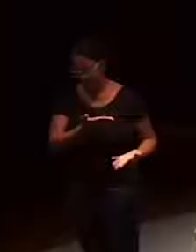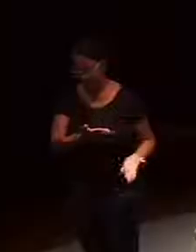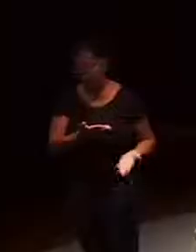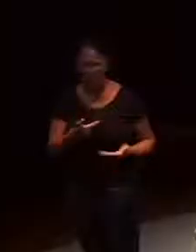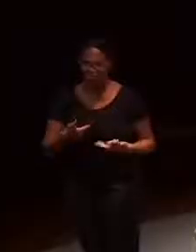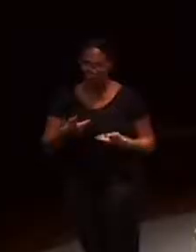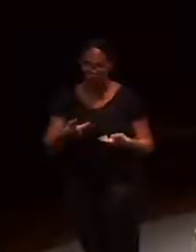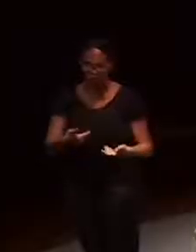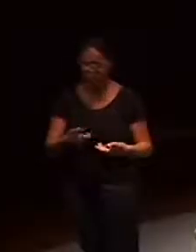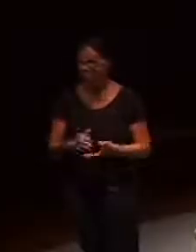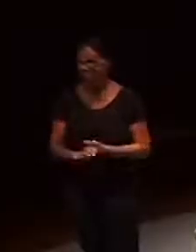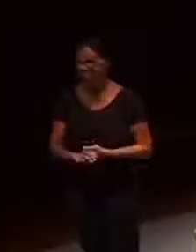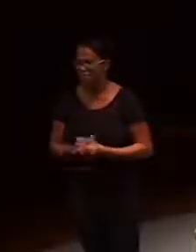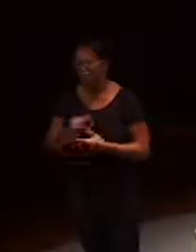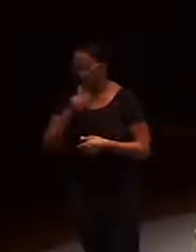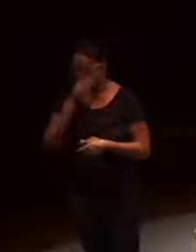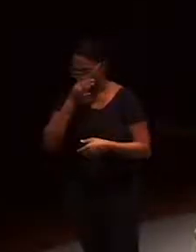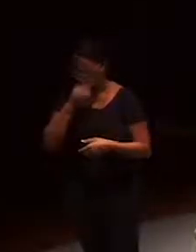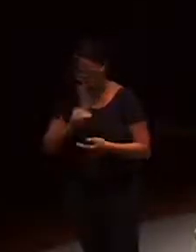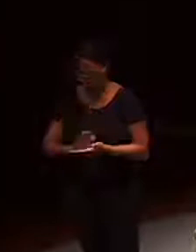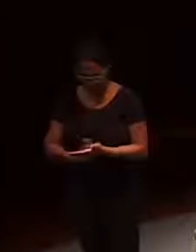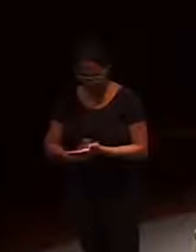convite.